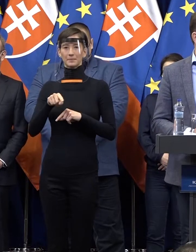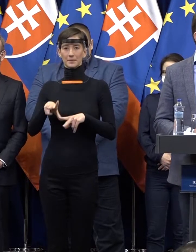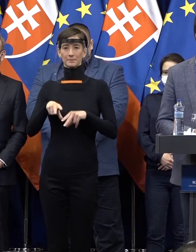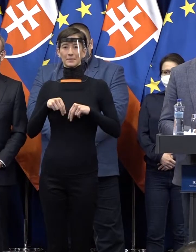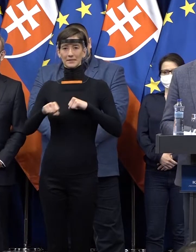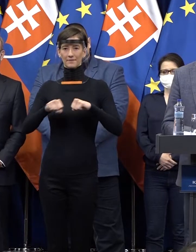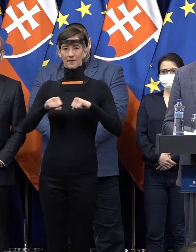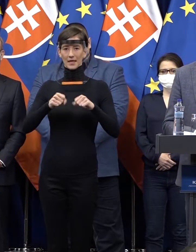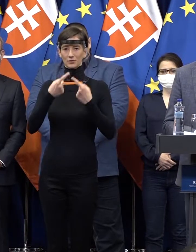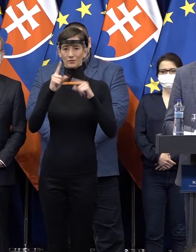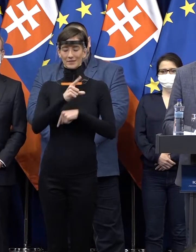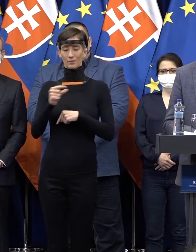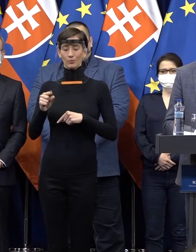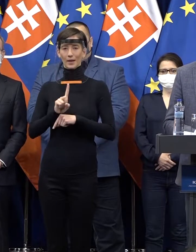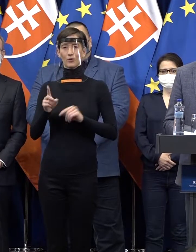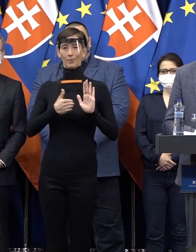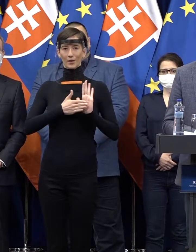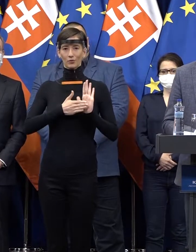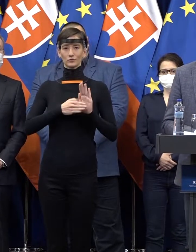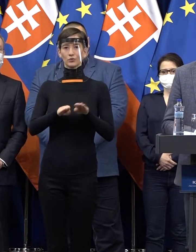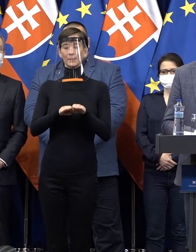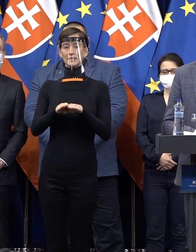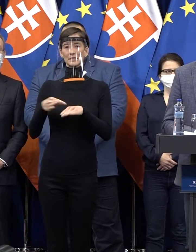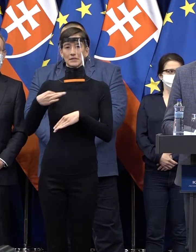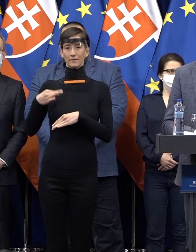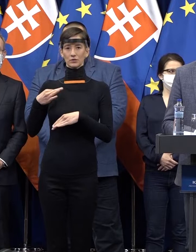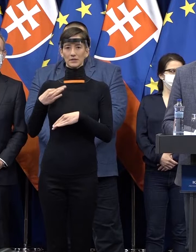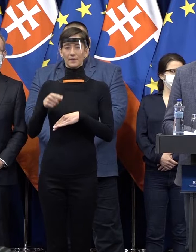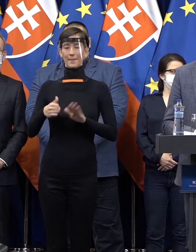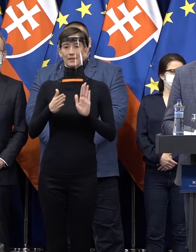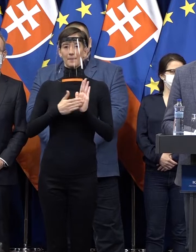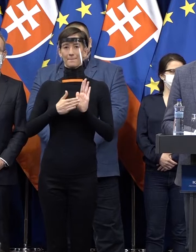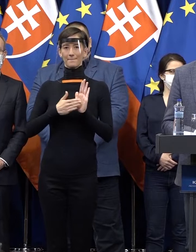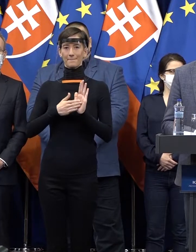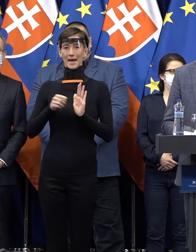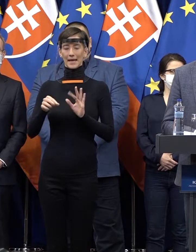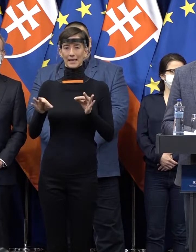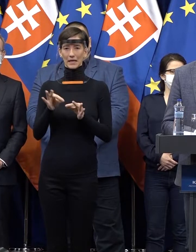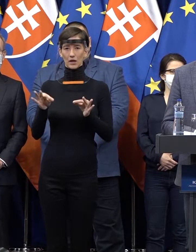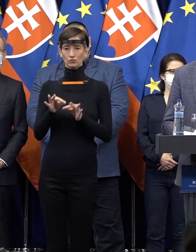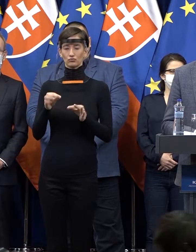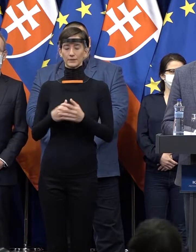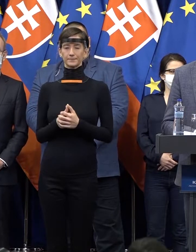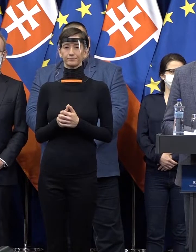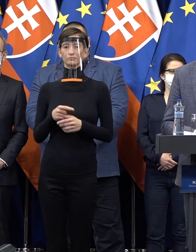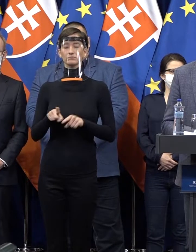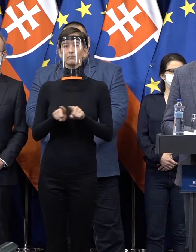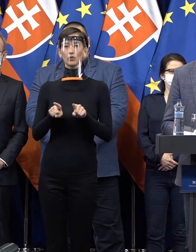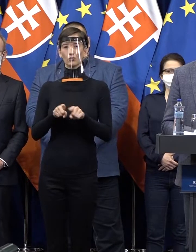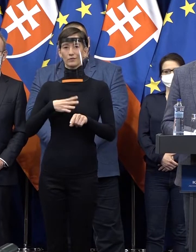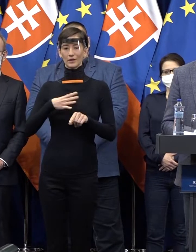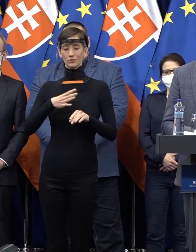Igora Matoviča. Vítame tiež ministra zdravotníctva pána Mareka Krajčího. A v prvom rade chcem tiež privítať